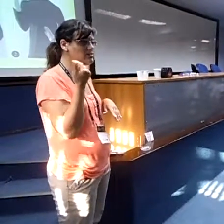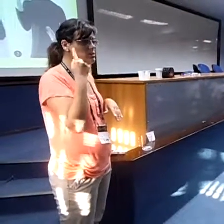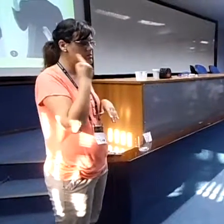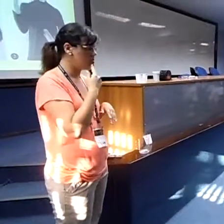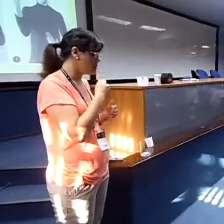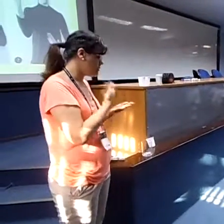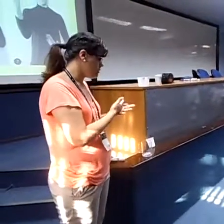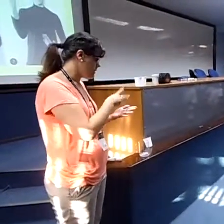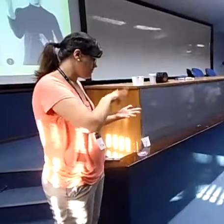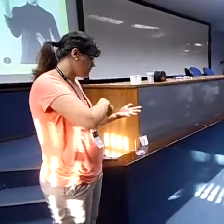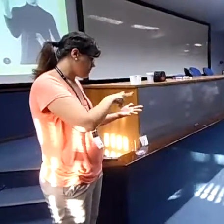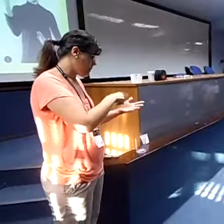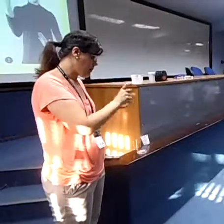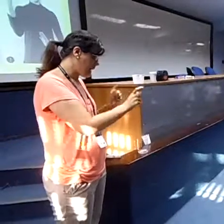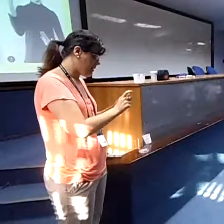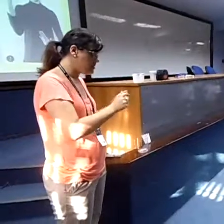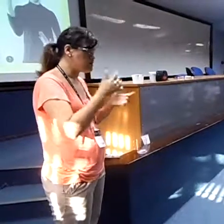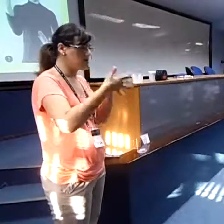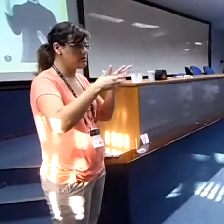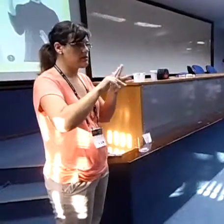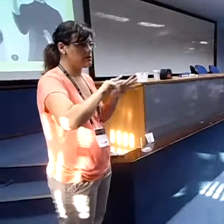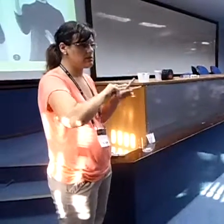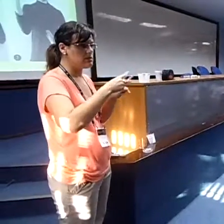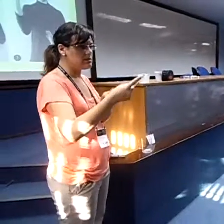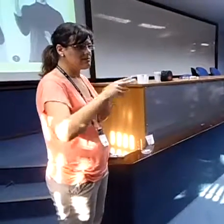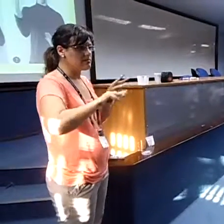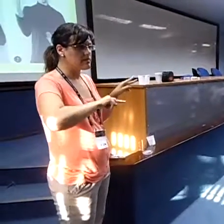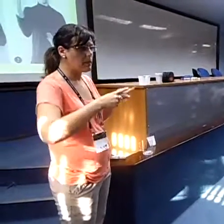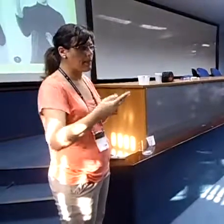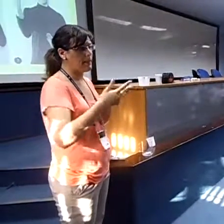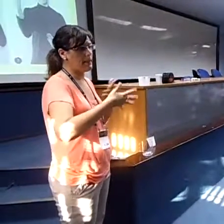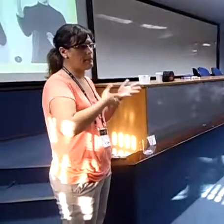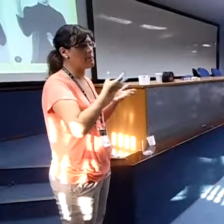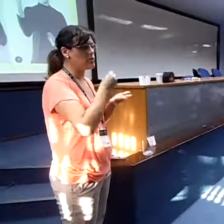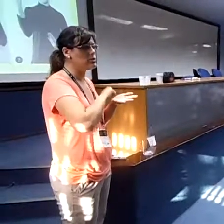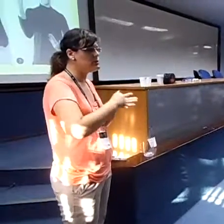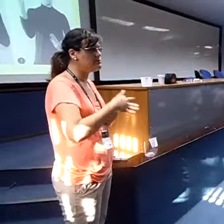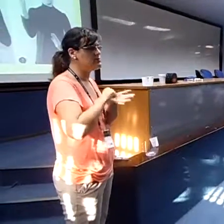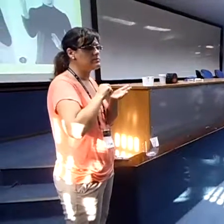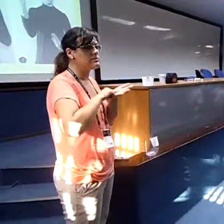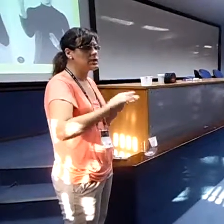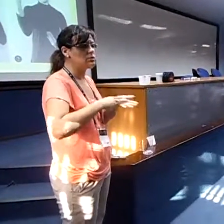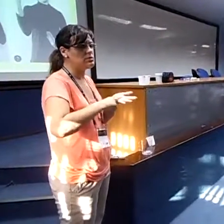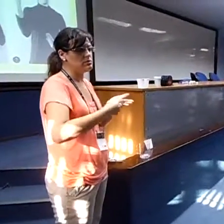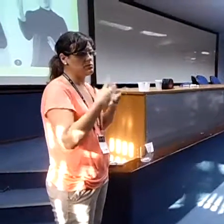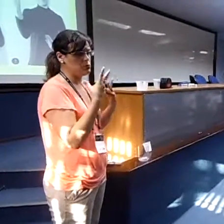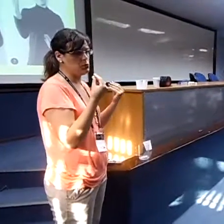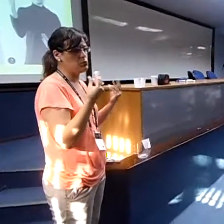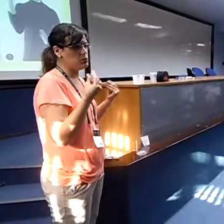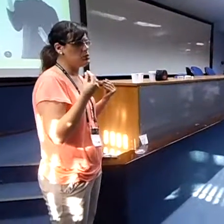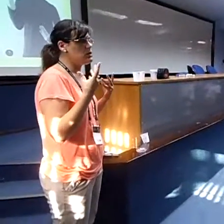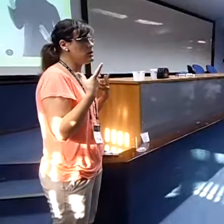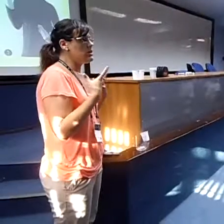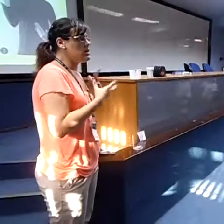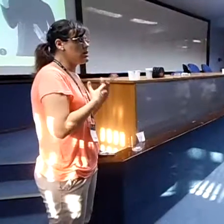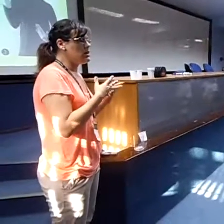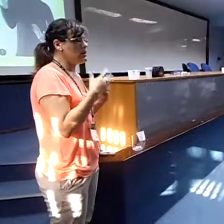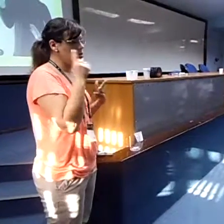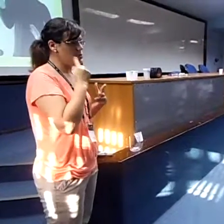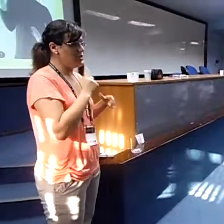né? Enfim, porque não dá para acompanhar no momento, o ouvinte, o aluno ouvinte, ele está ouvindo e acompanhando